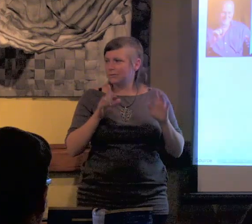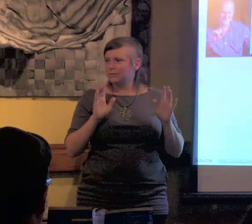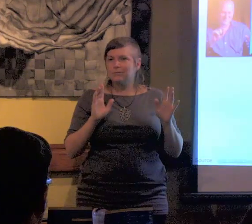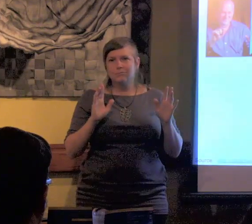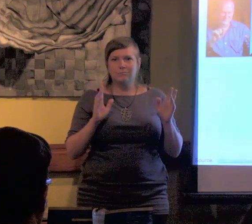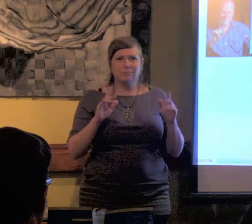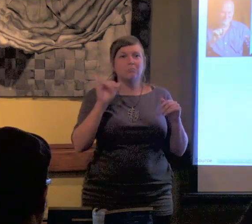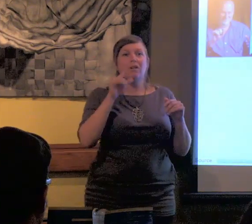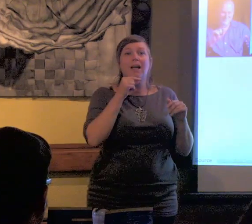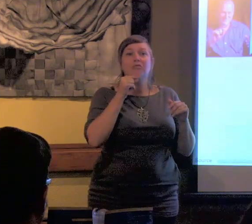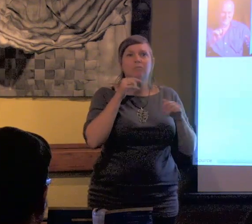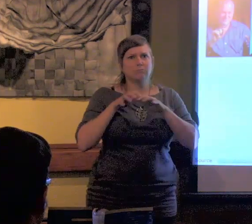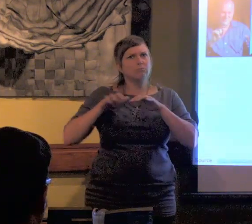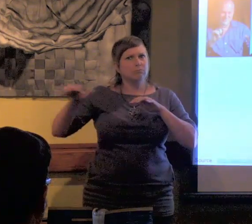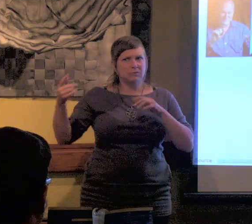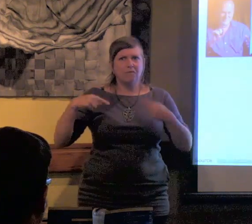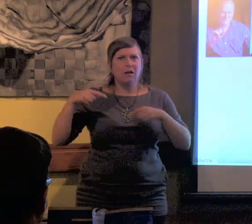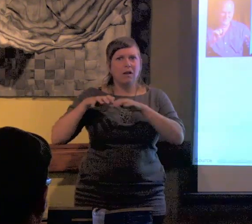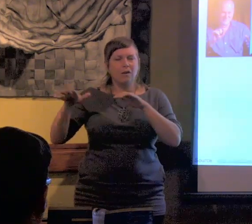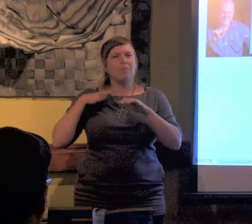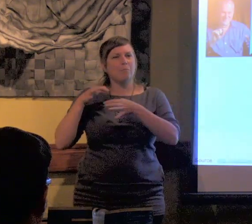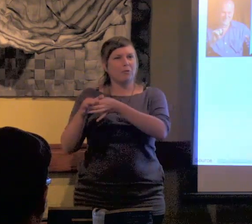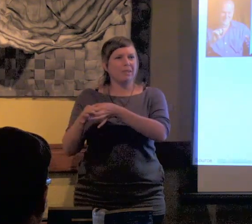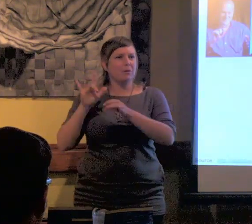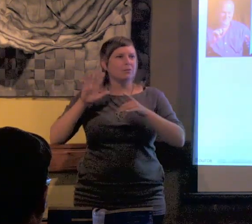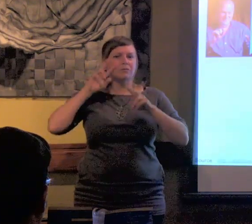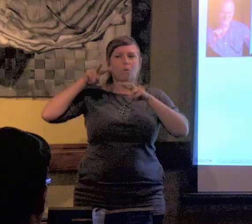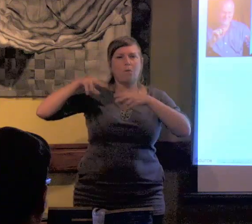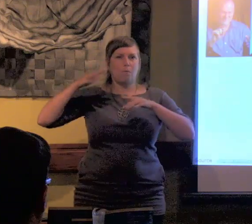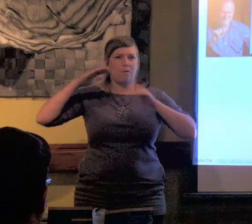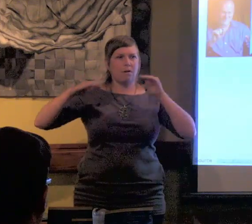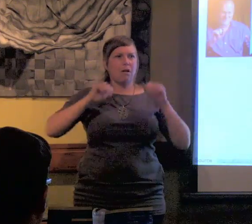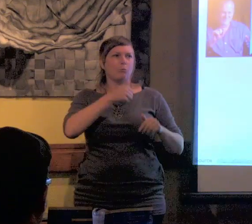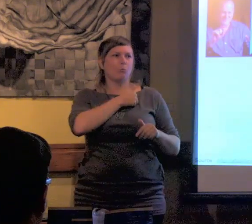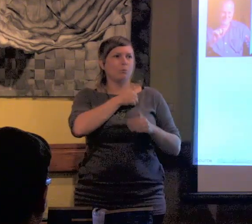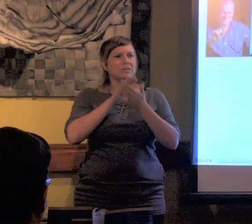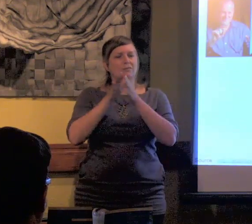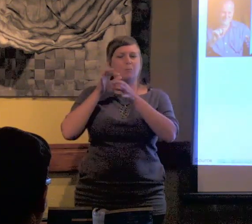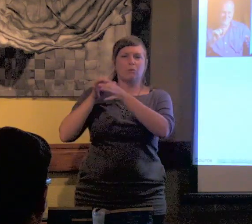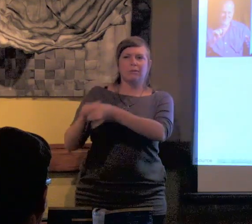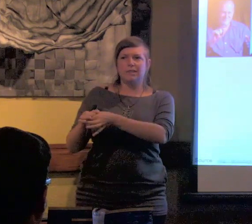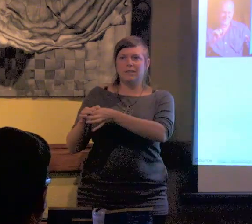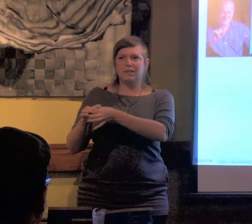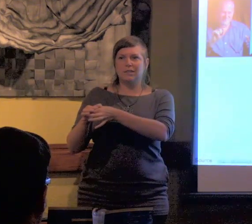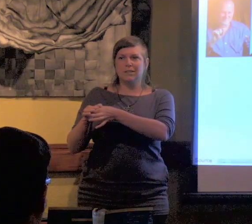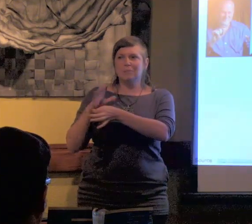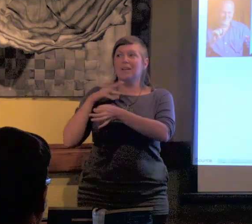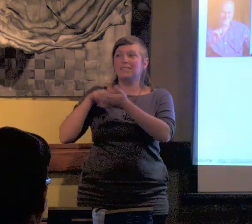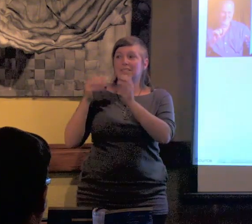le nombre et beaucoup plus par rapport à leur place dans la société.